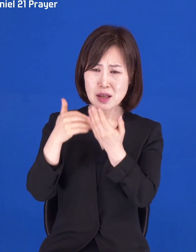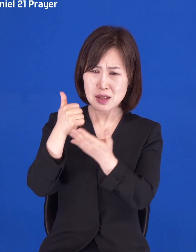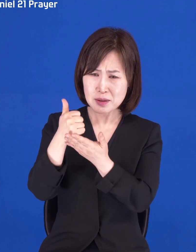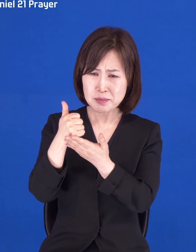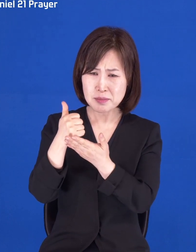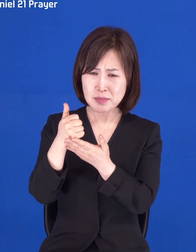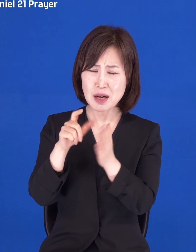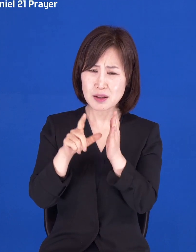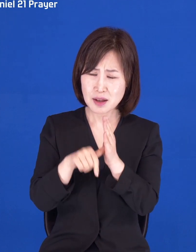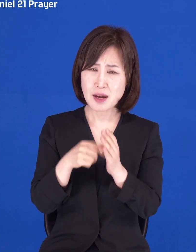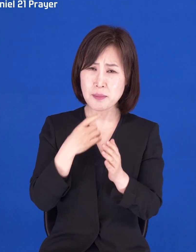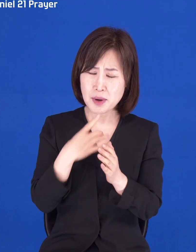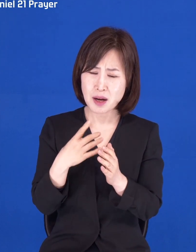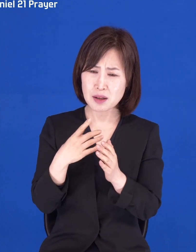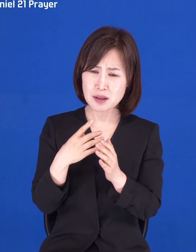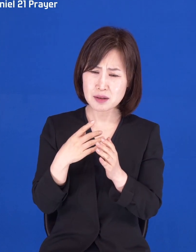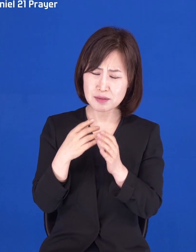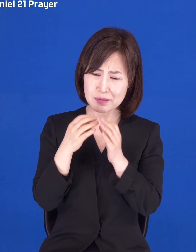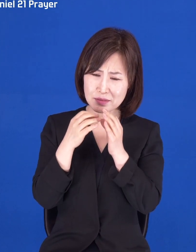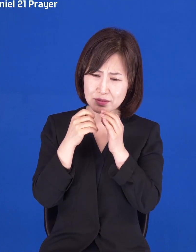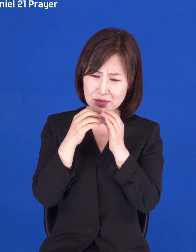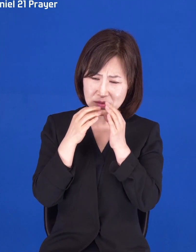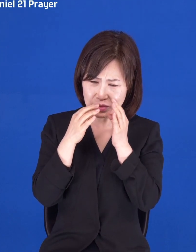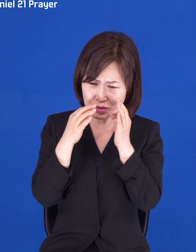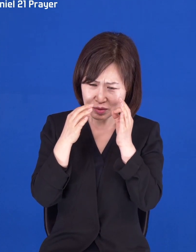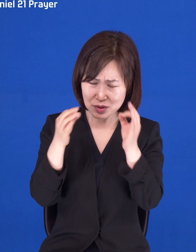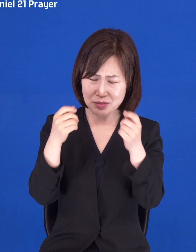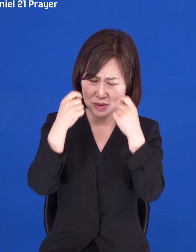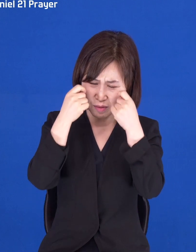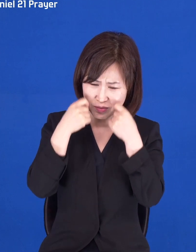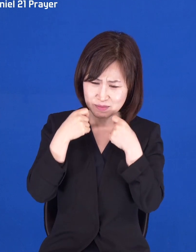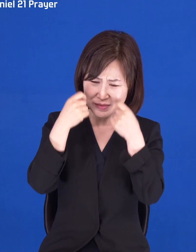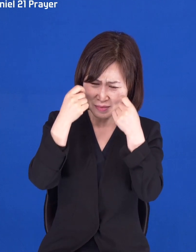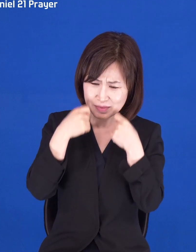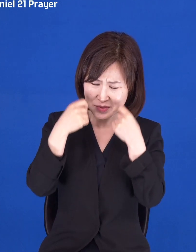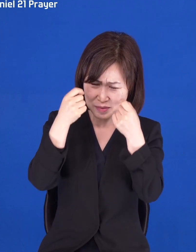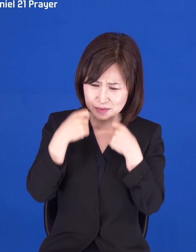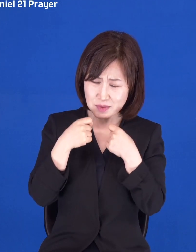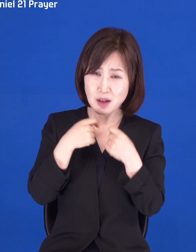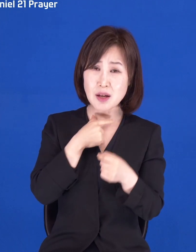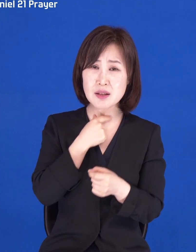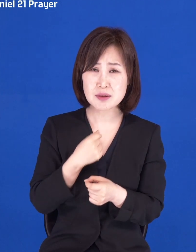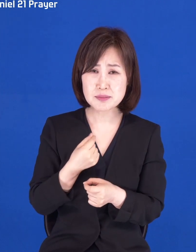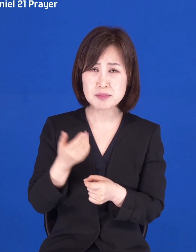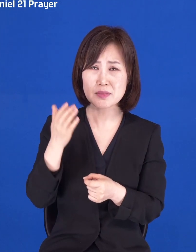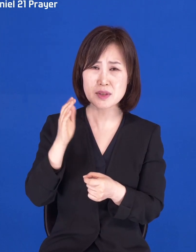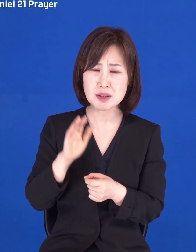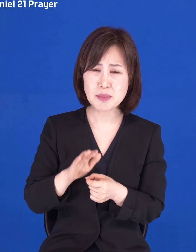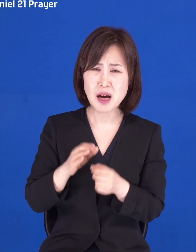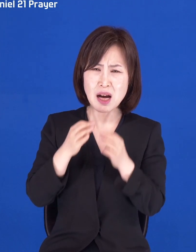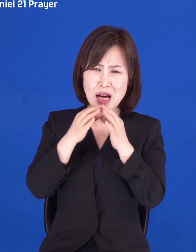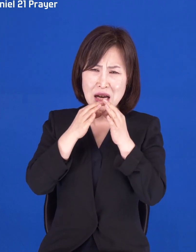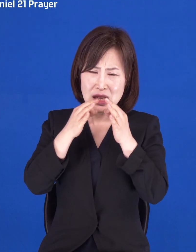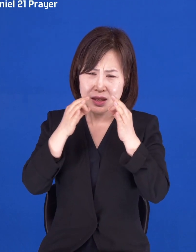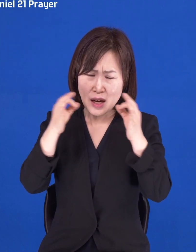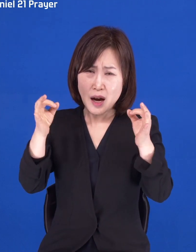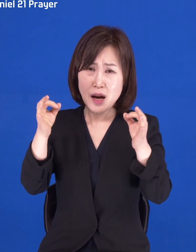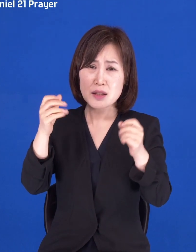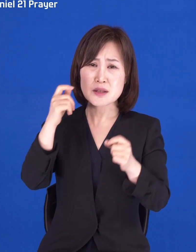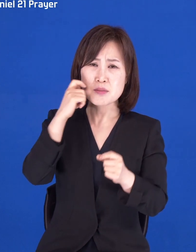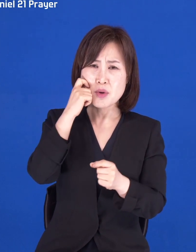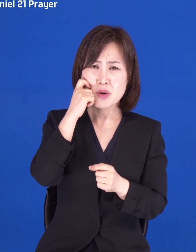큰 소리로 하나님 찾으면서 막 울고 싶은데 그럴 수 있는